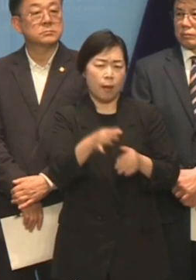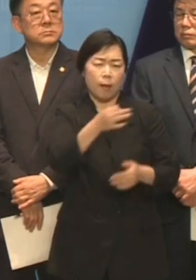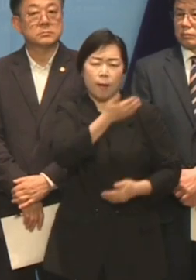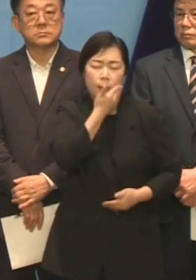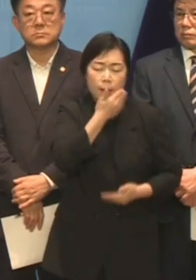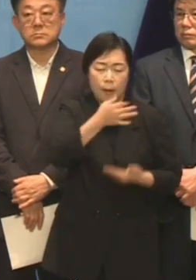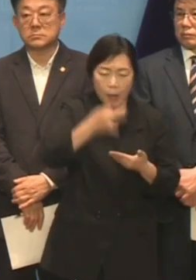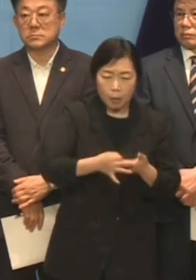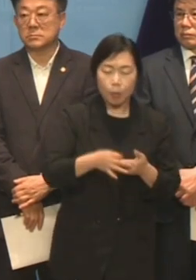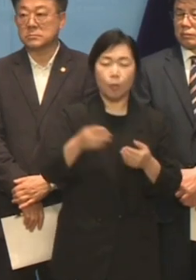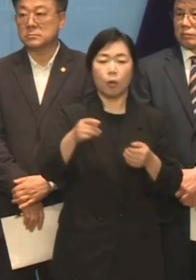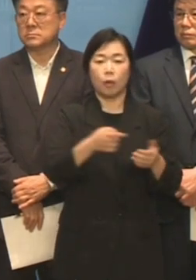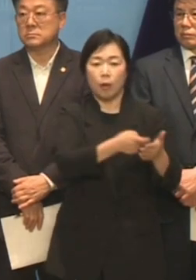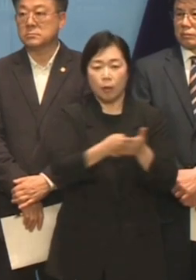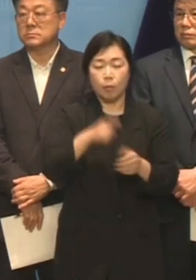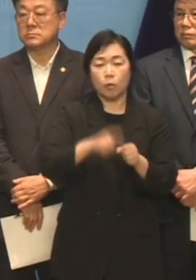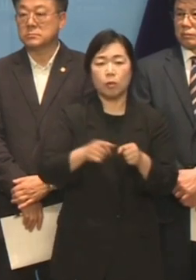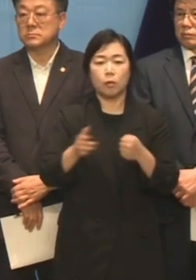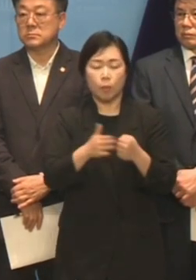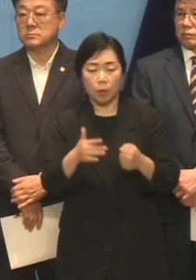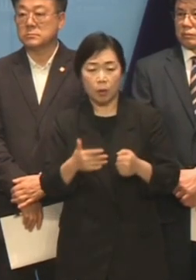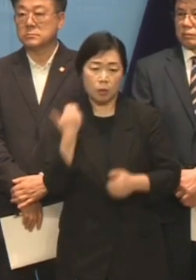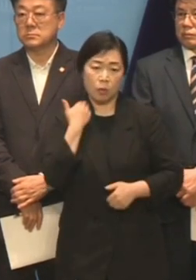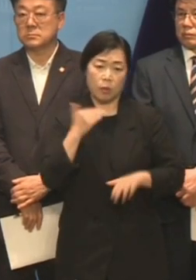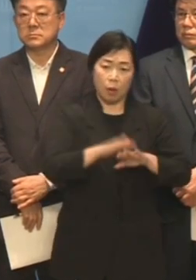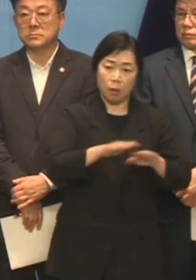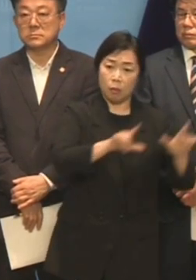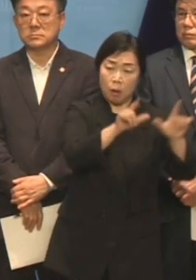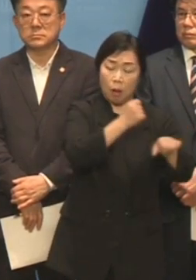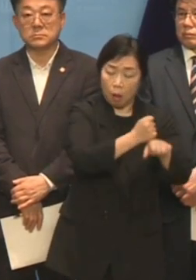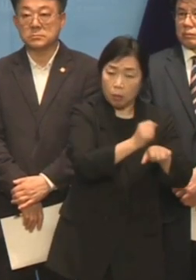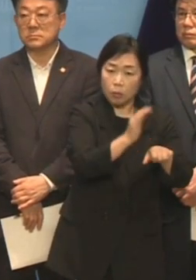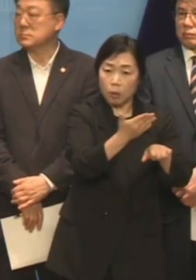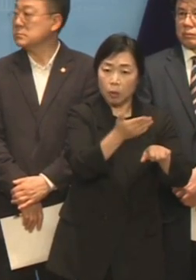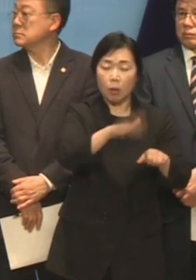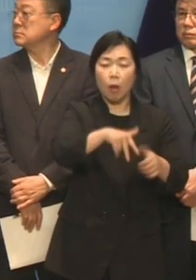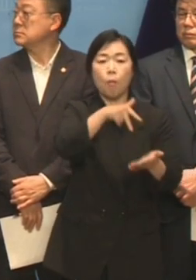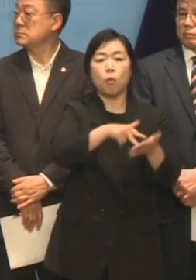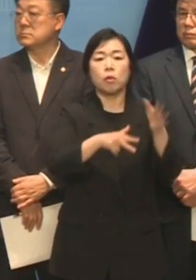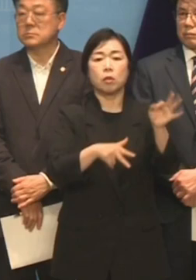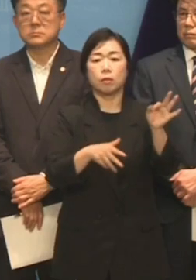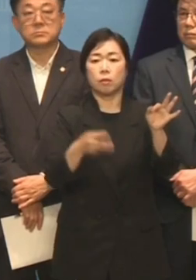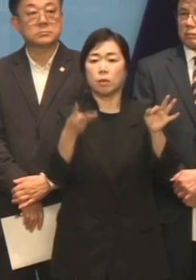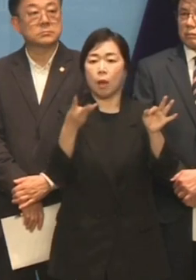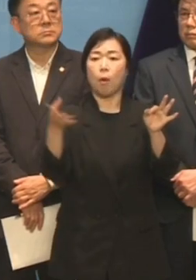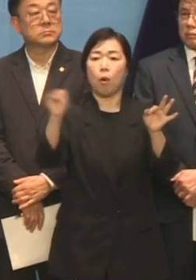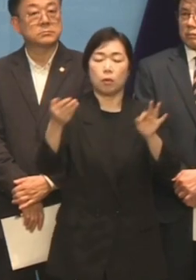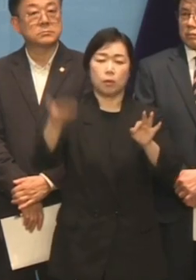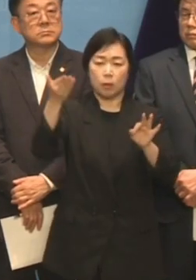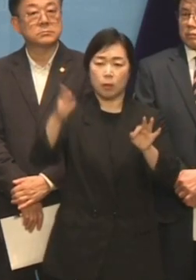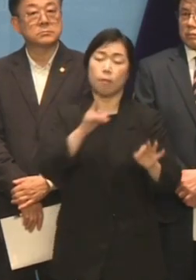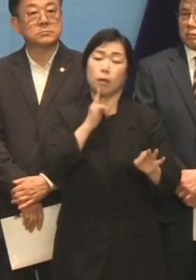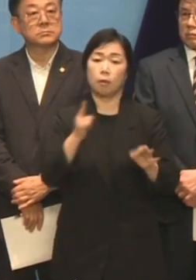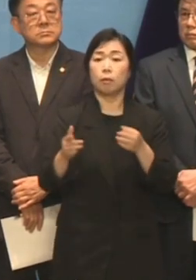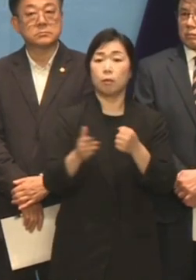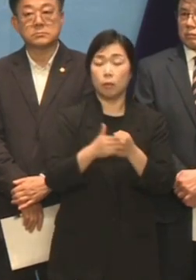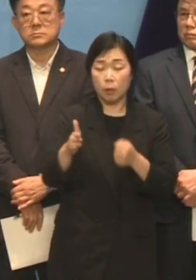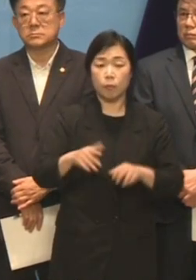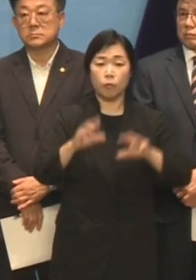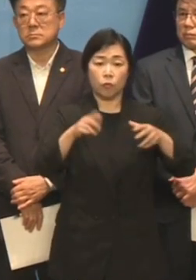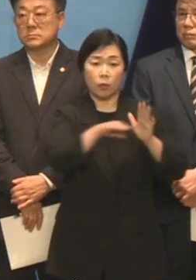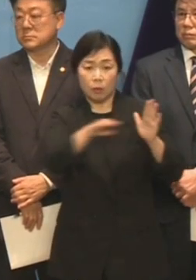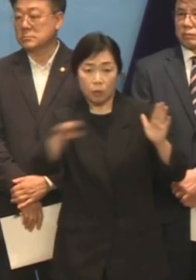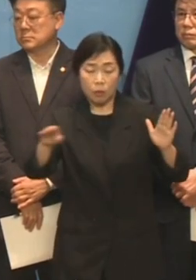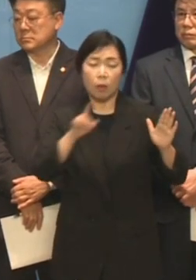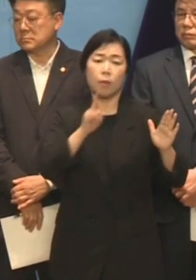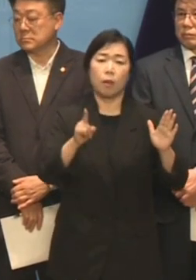위해서 멀리까지 온 사람들이 대다수인데 너희는 보증금 3억 이상이라는 이유만으로 국토부나 국가에서는 중산층이라는 기준을